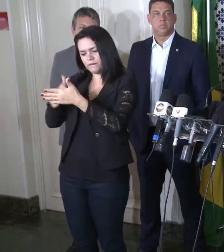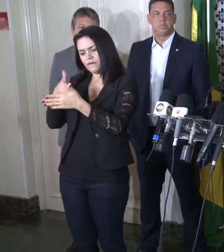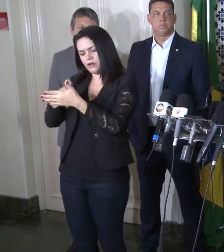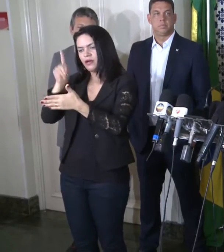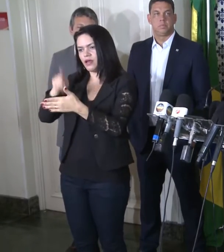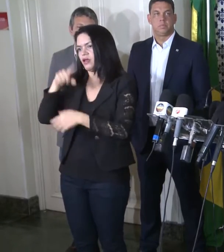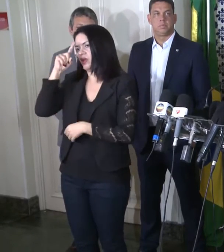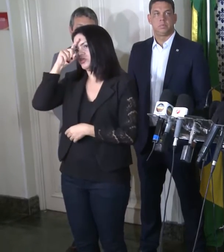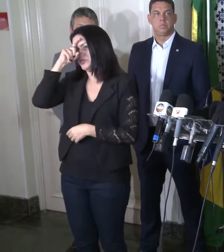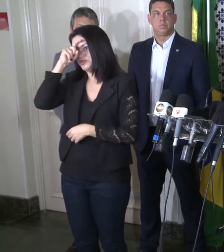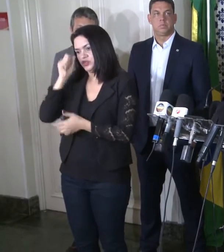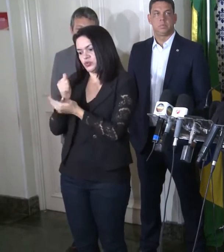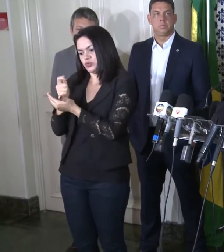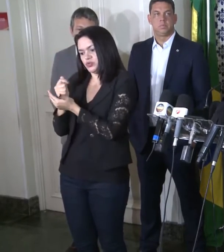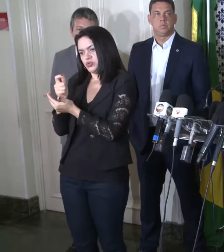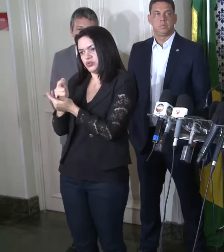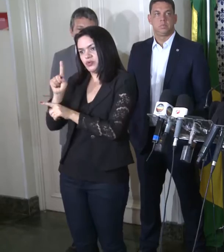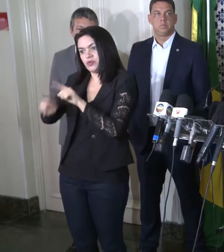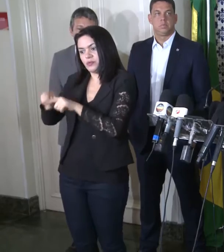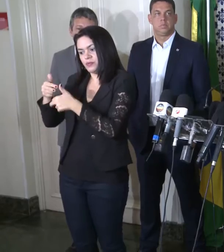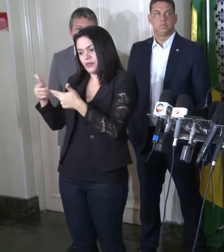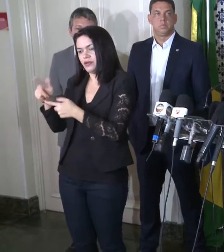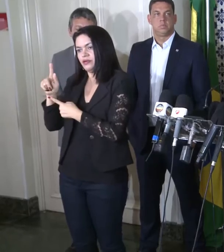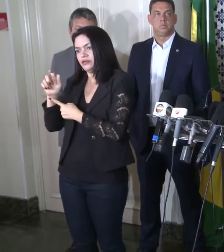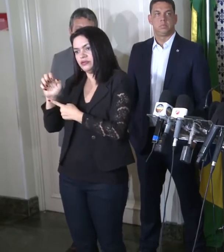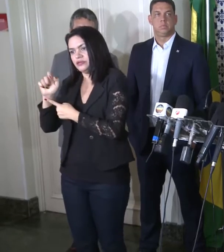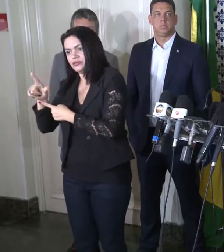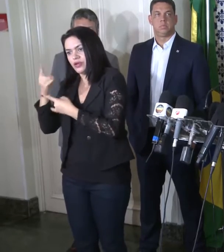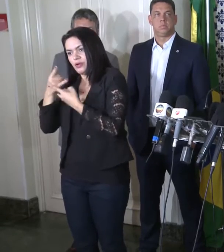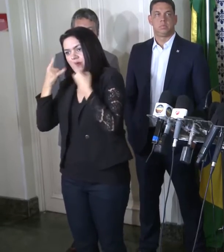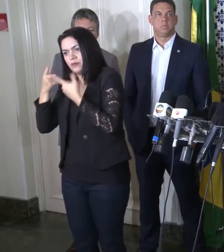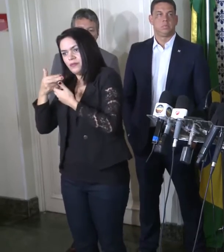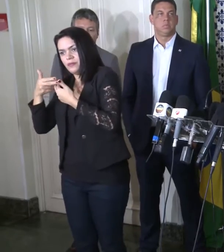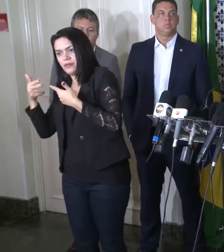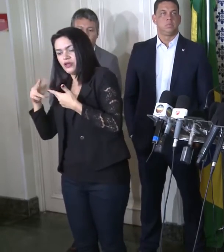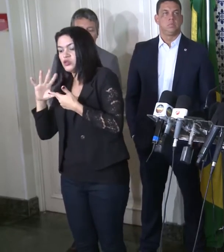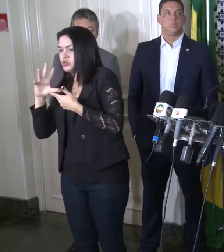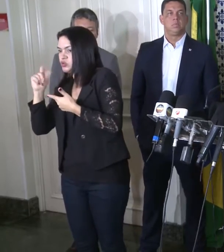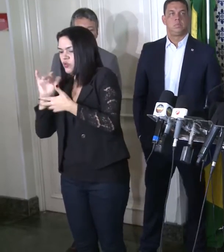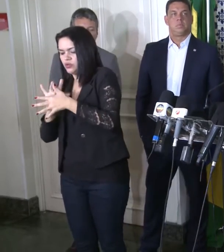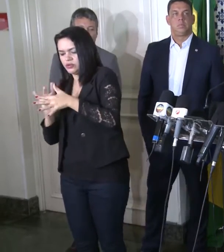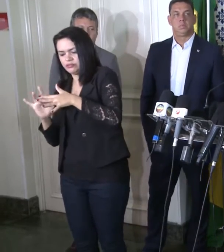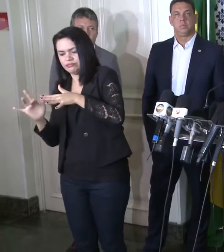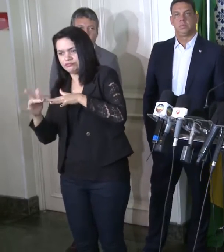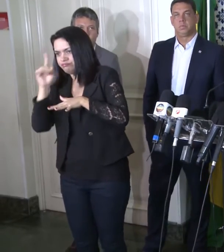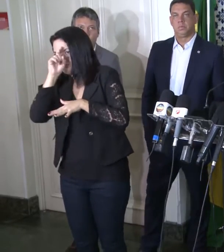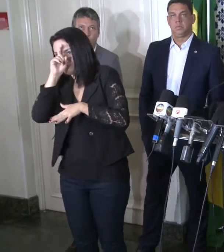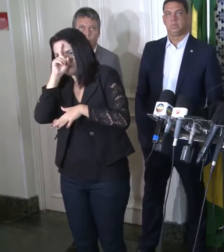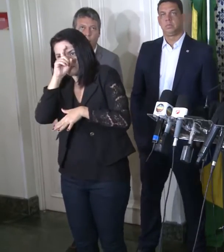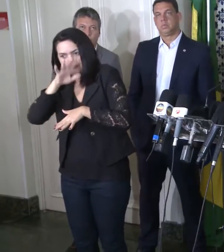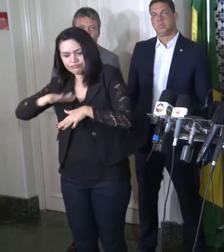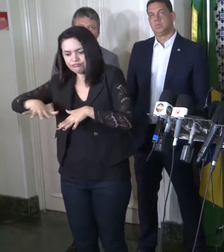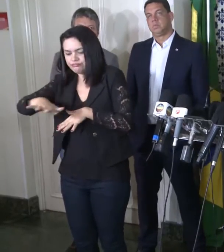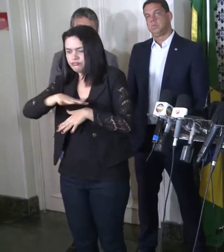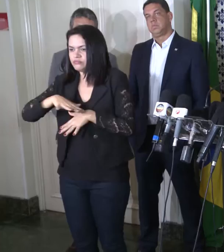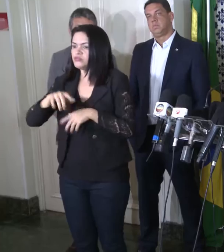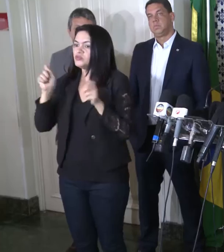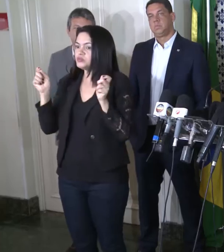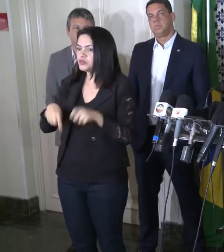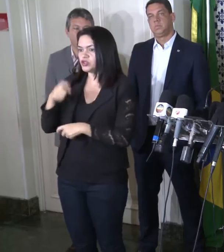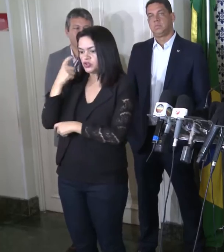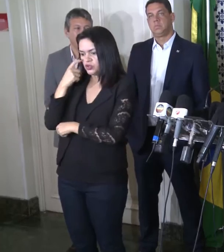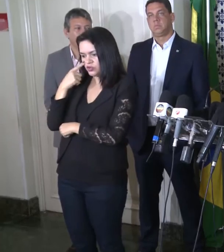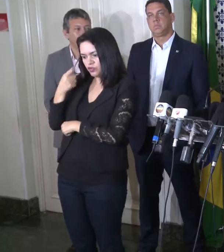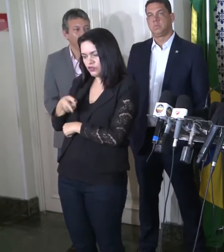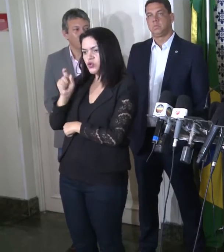a dificuldade de aquisição de insumos. Isso se faz para toda a rede, como já foi colocado. Basta nós olharmos